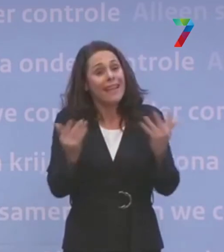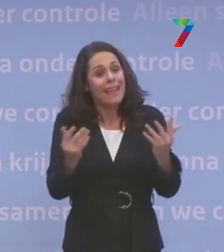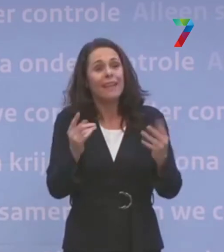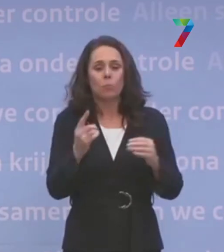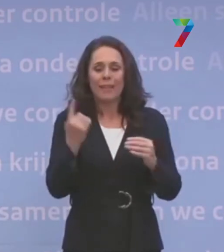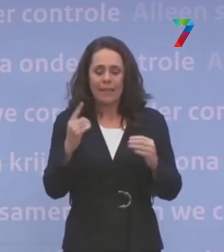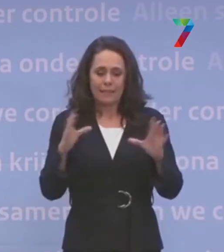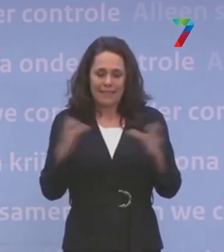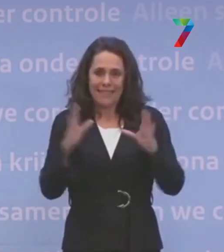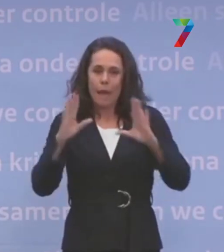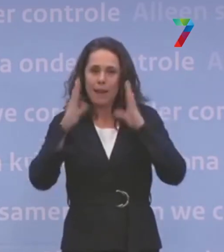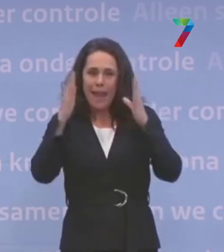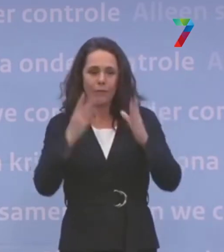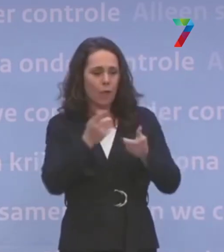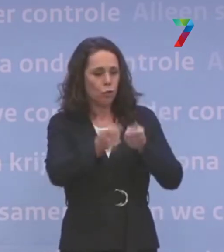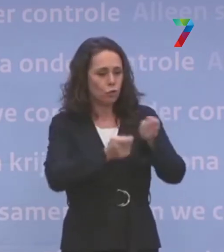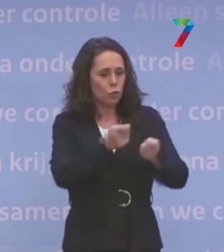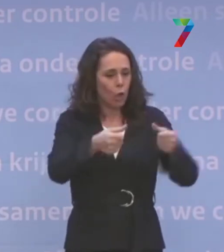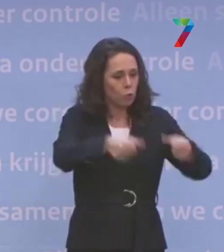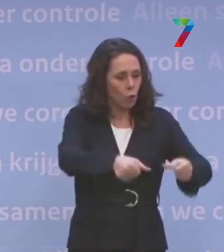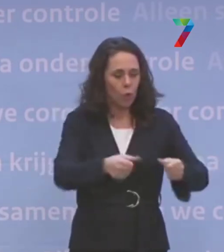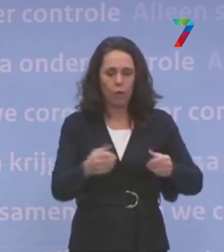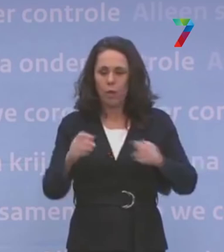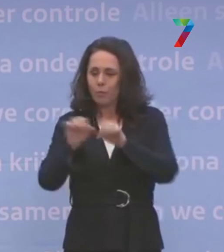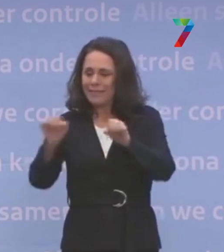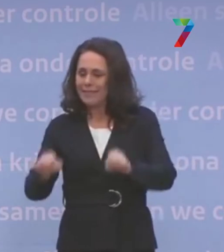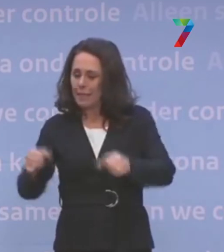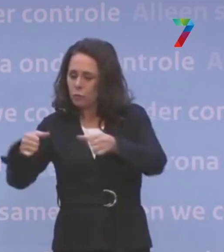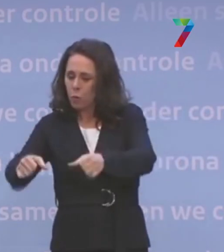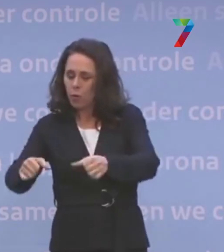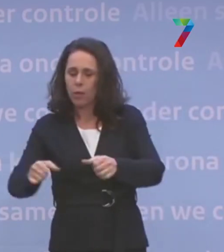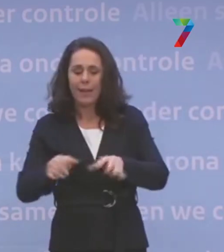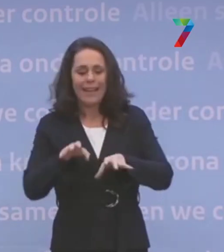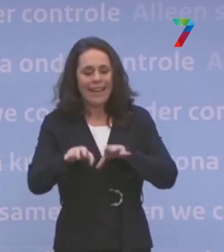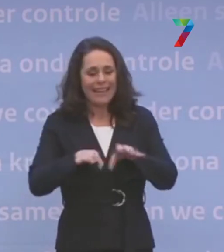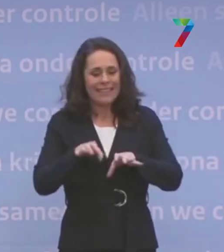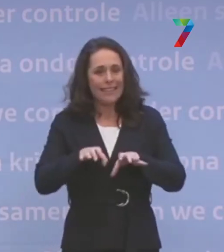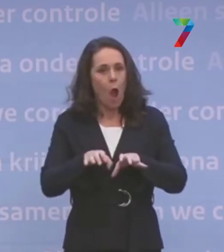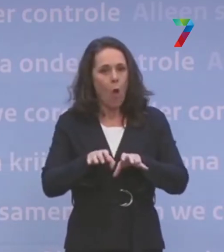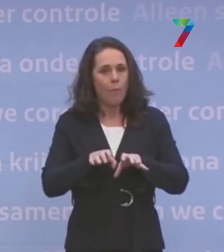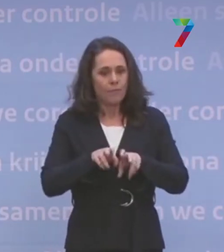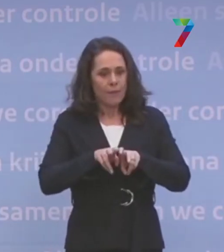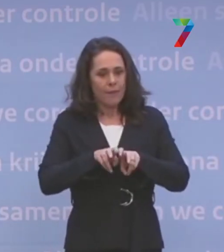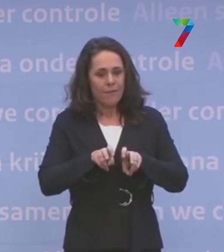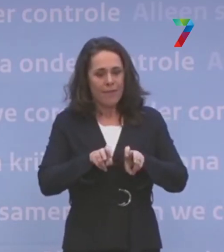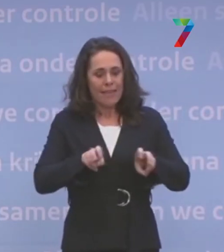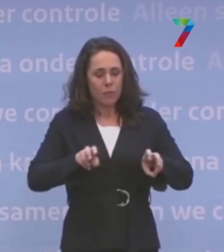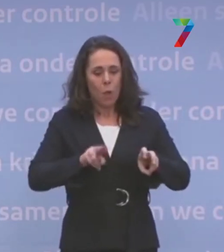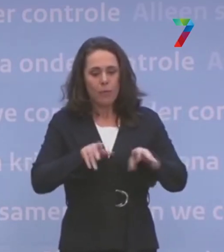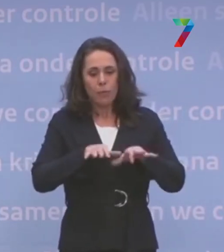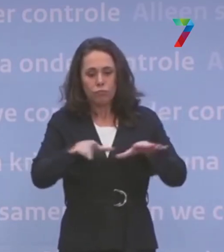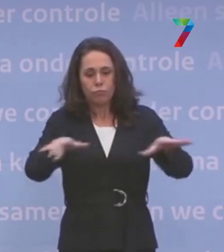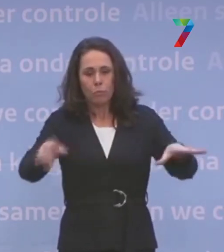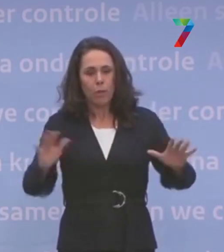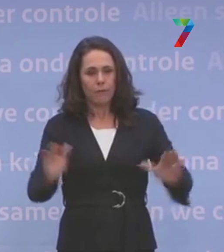druk op die zorg en de druk op de systemen en de risico's van het weer opflikkeren van het virus afneemt. Ik had zaterdag Angela Merkel lang aan de lijn hierover.